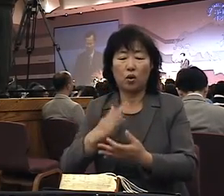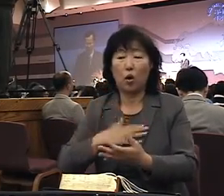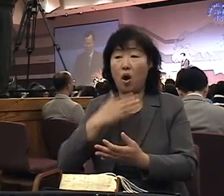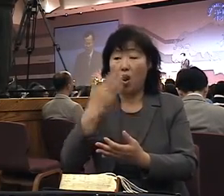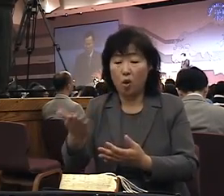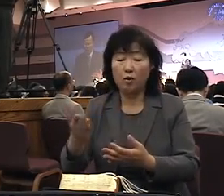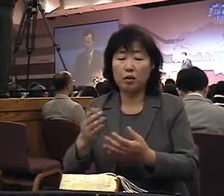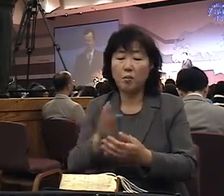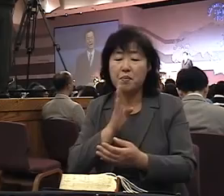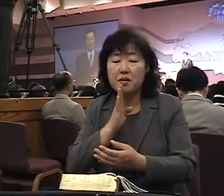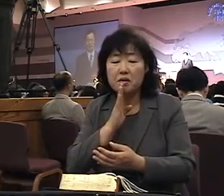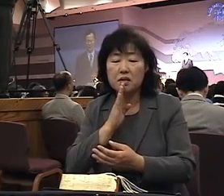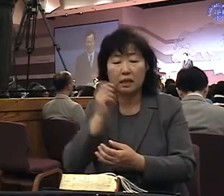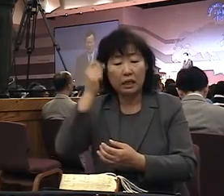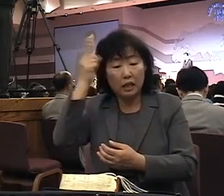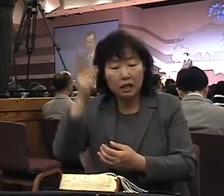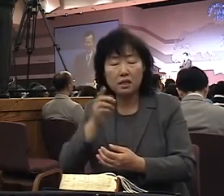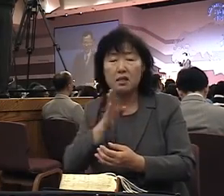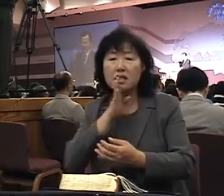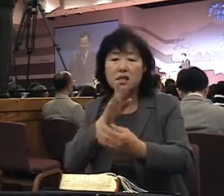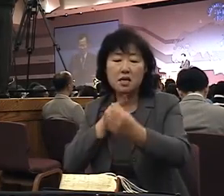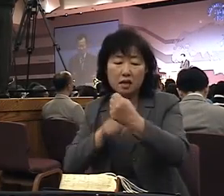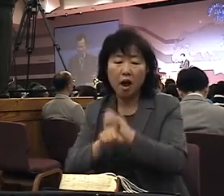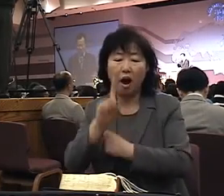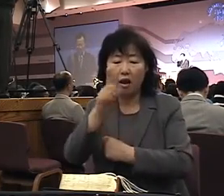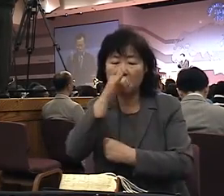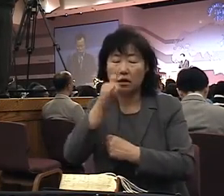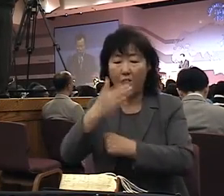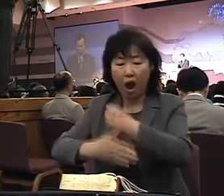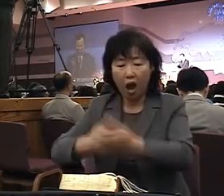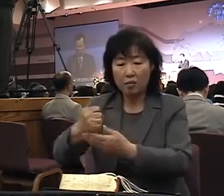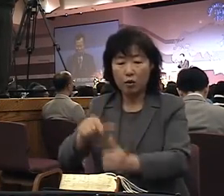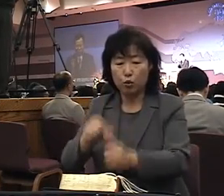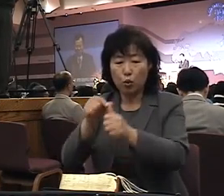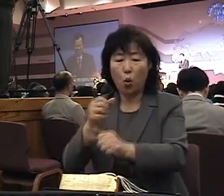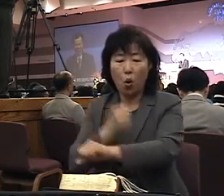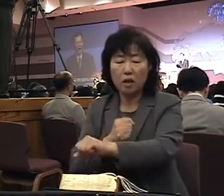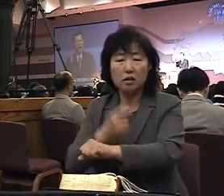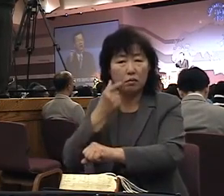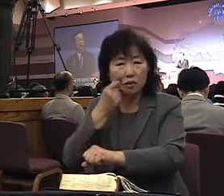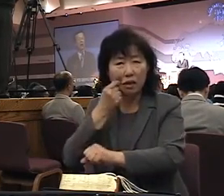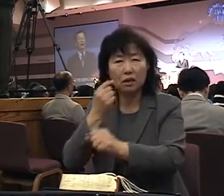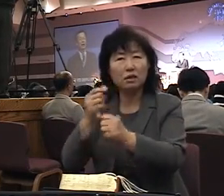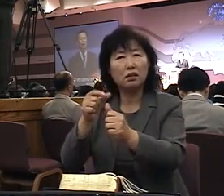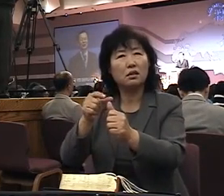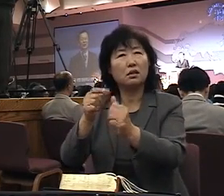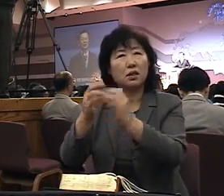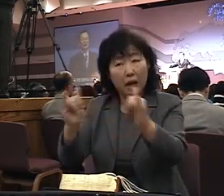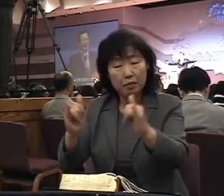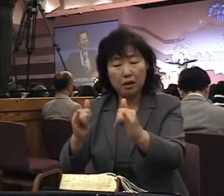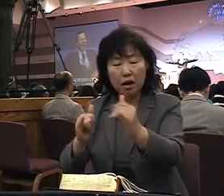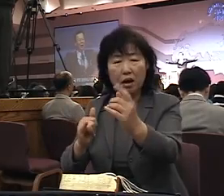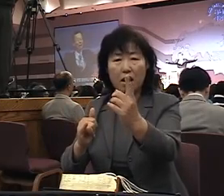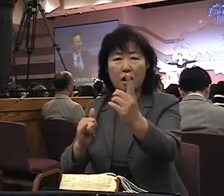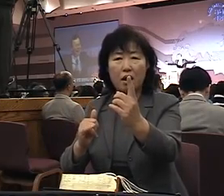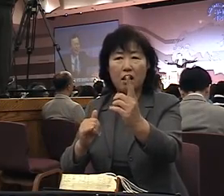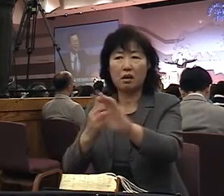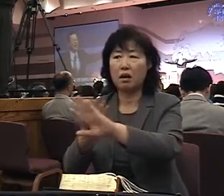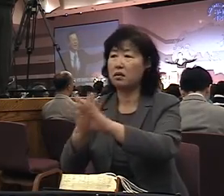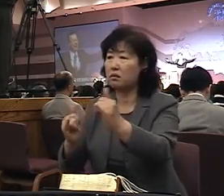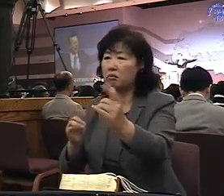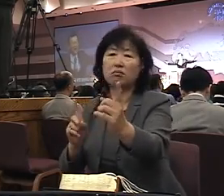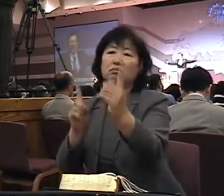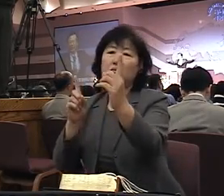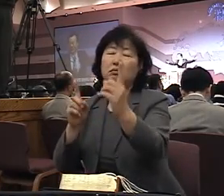반드시 깨달아야 할 진리가 하나 있습니다. 그것은 하나님이 구속하지 못할 대상이나 상황이 없다는 것입니다. 우리 한번